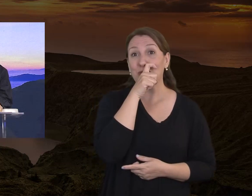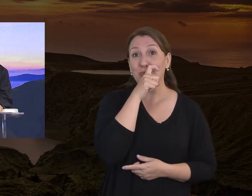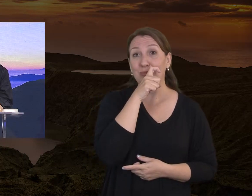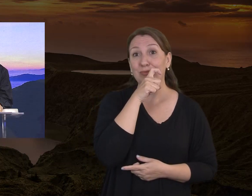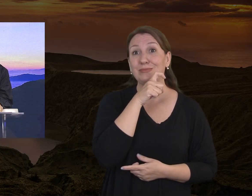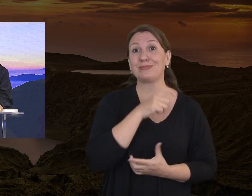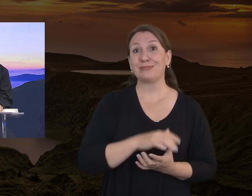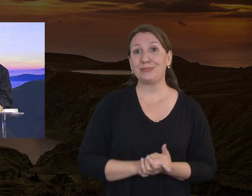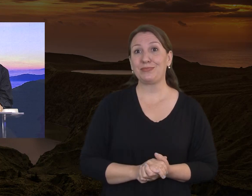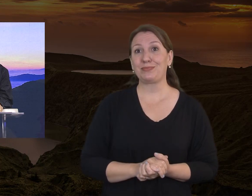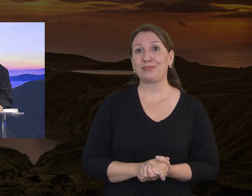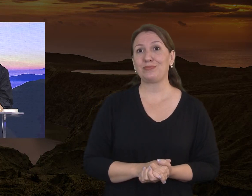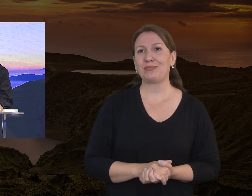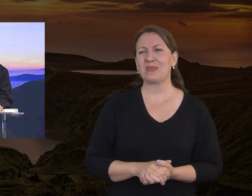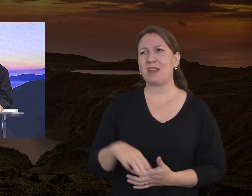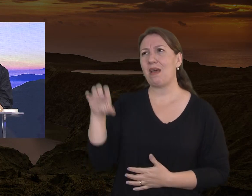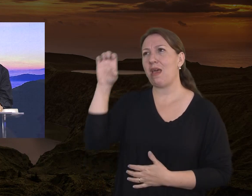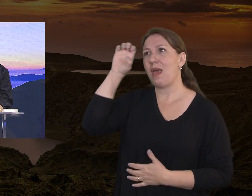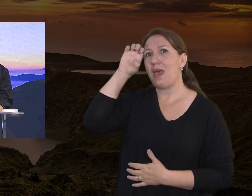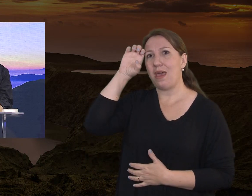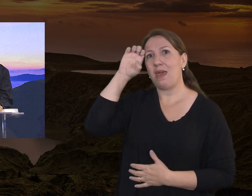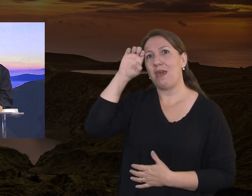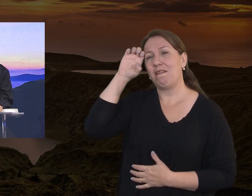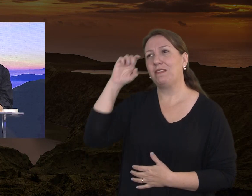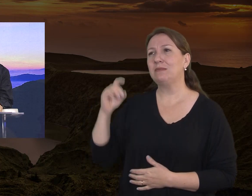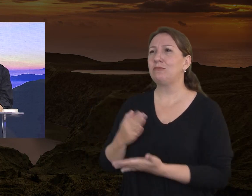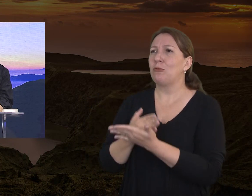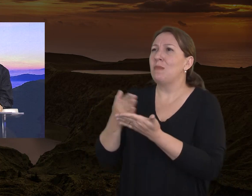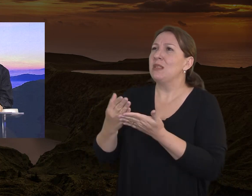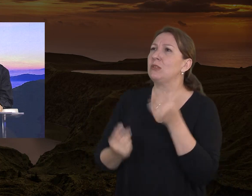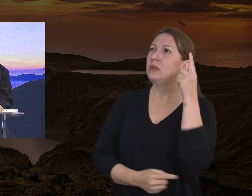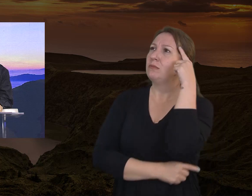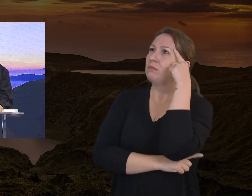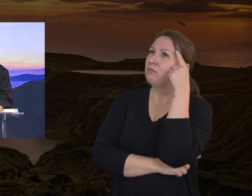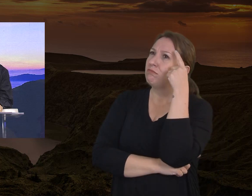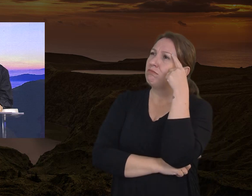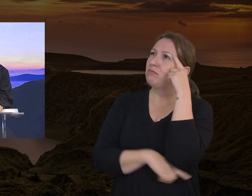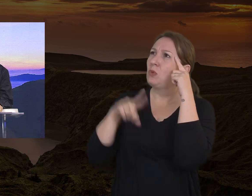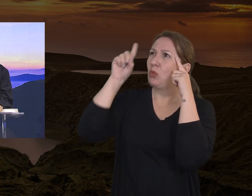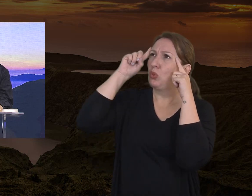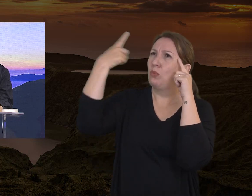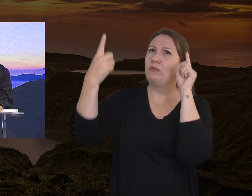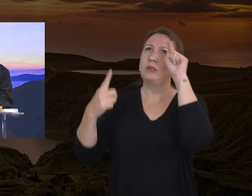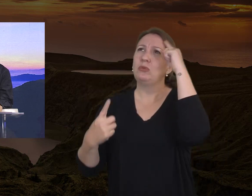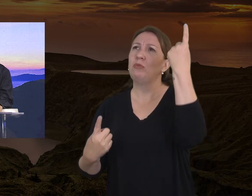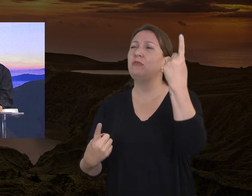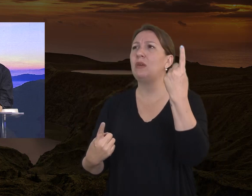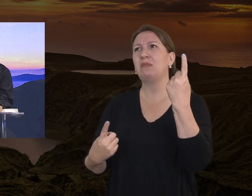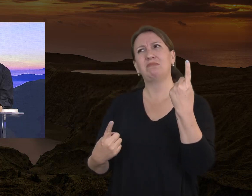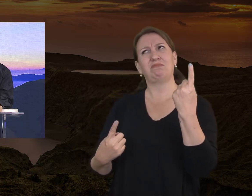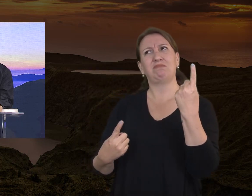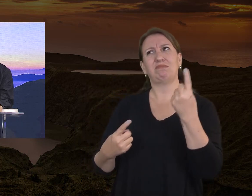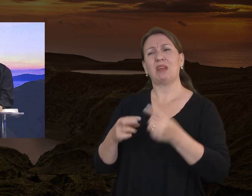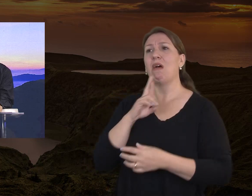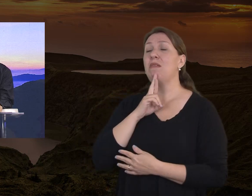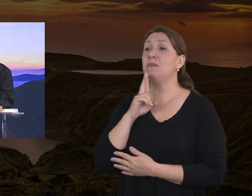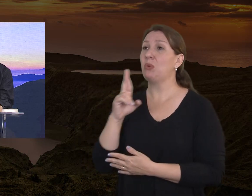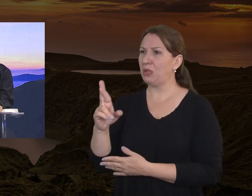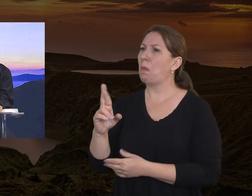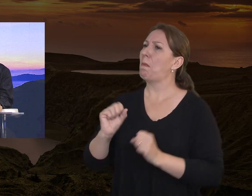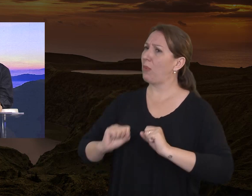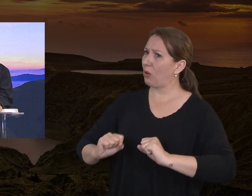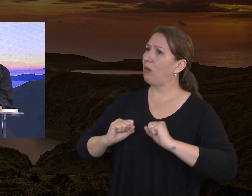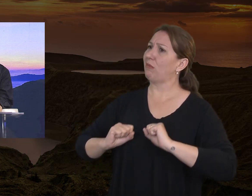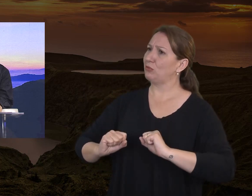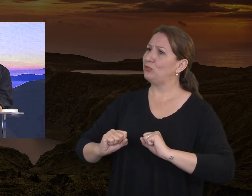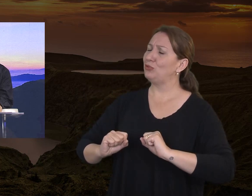raciocinar. Ao que declarou a mulher à serpente: não, nós podemos comer dos frutos das árvores do